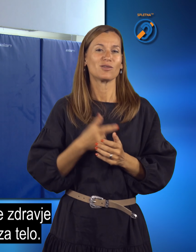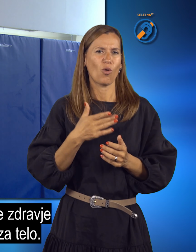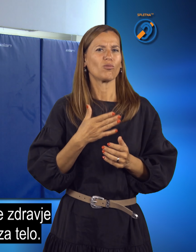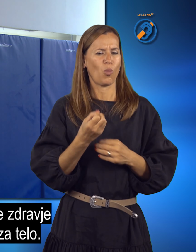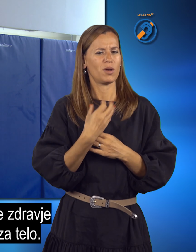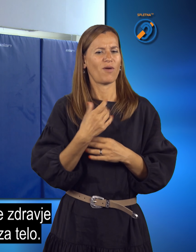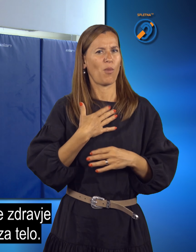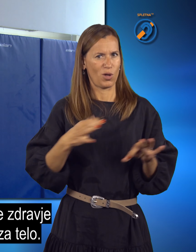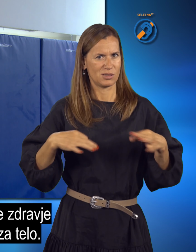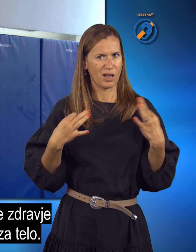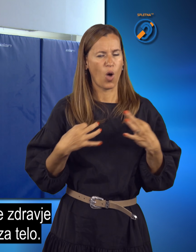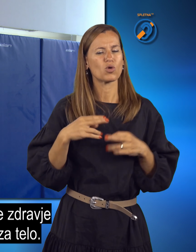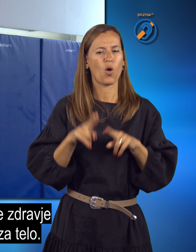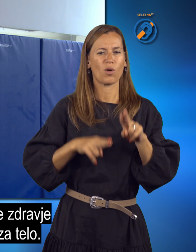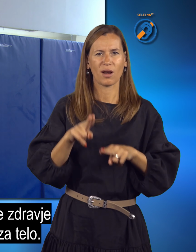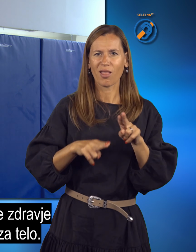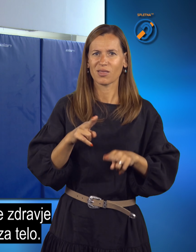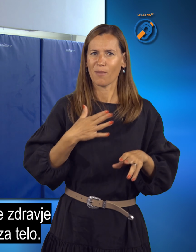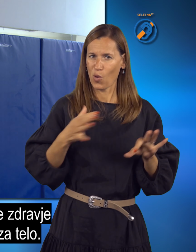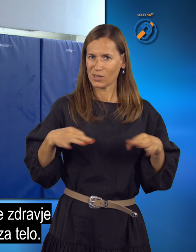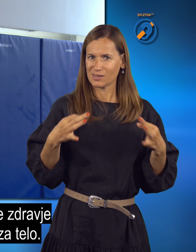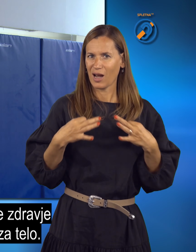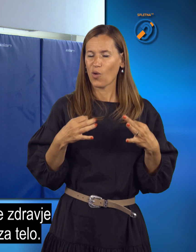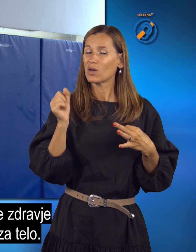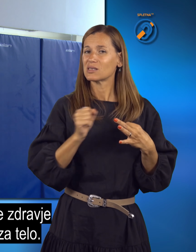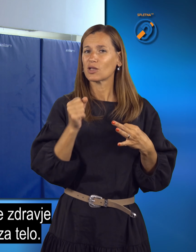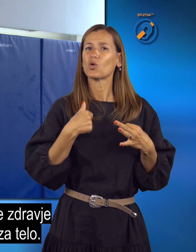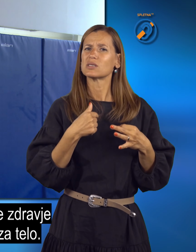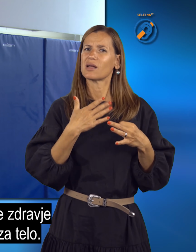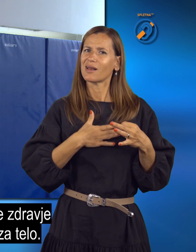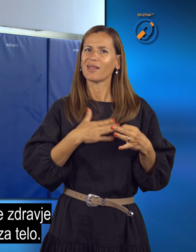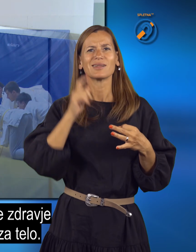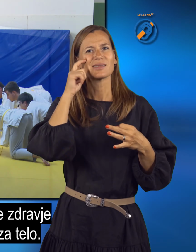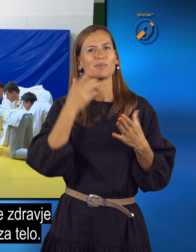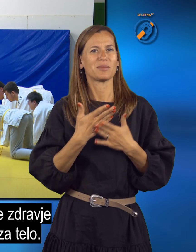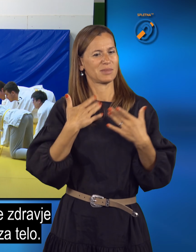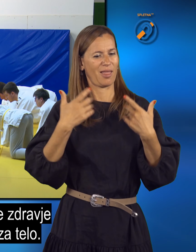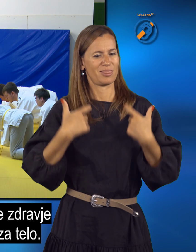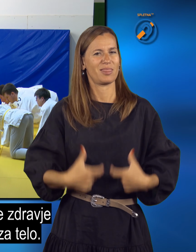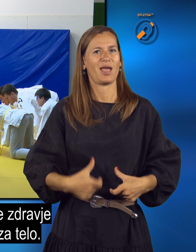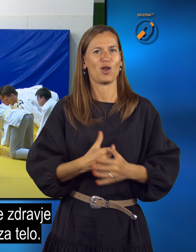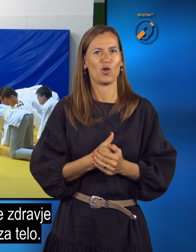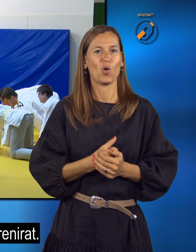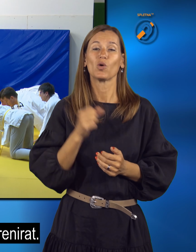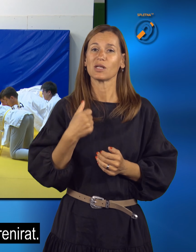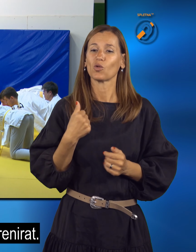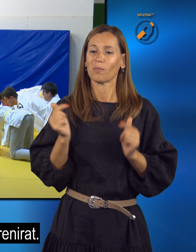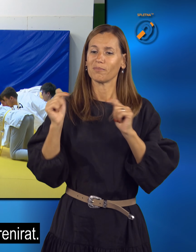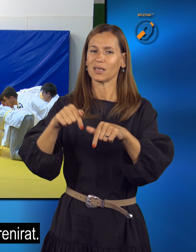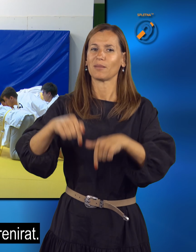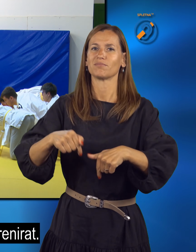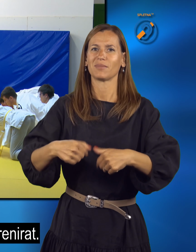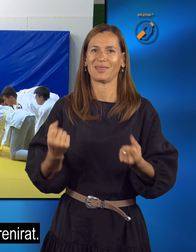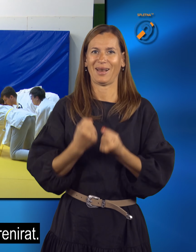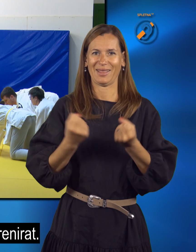In rad moje zdravje in ohranjam moje zdravje in rad skrbim za telo. In sem prijen trenirati, sem